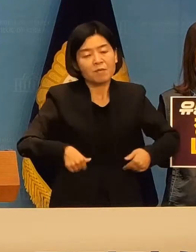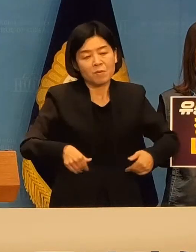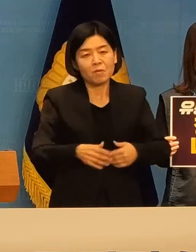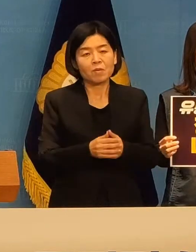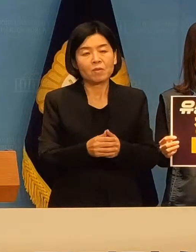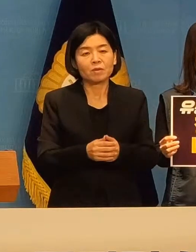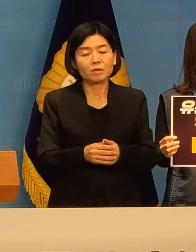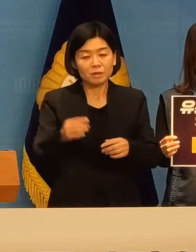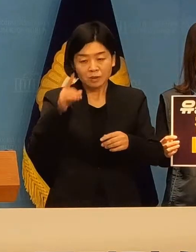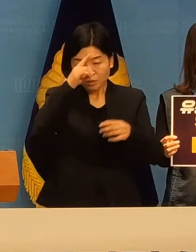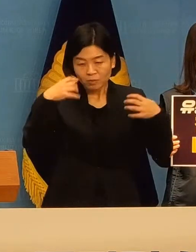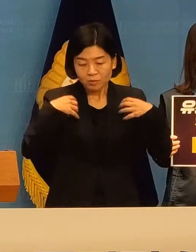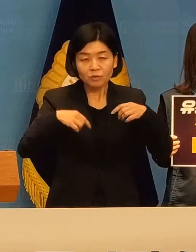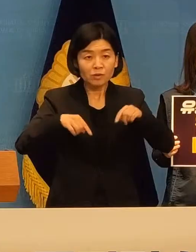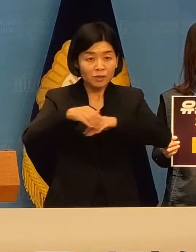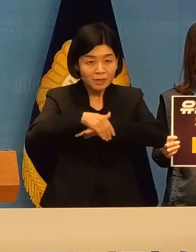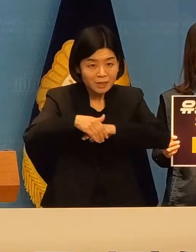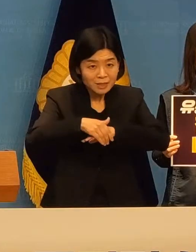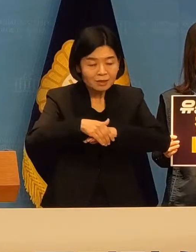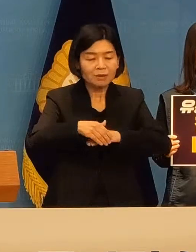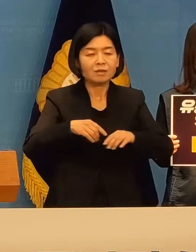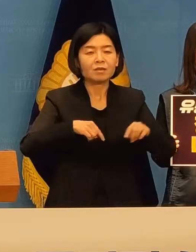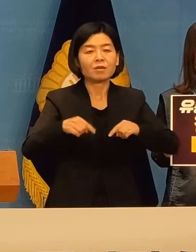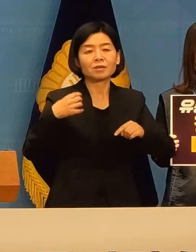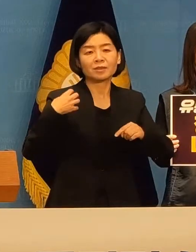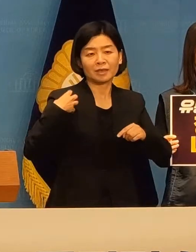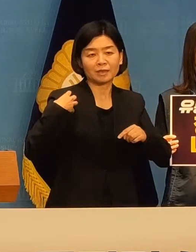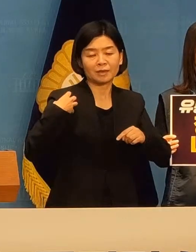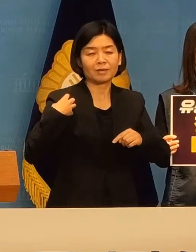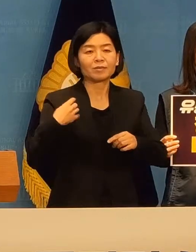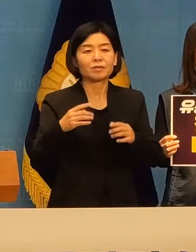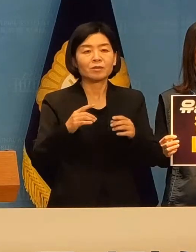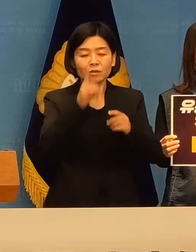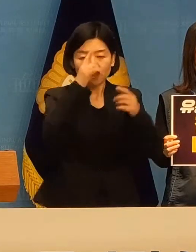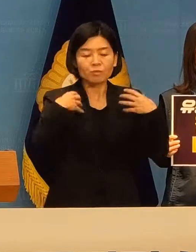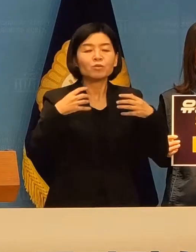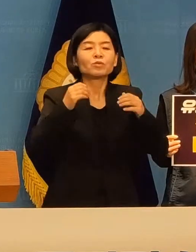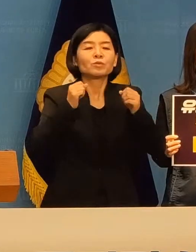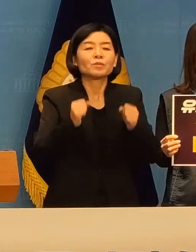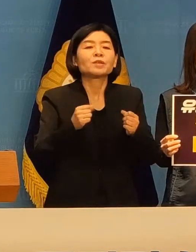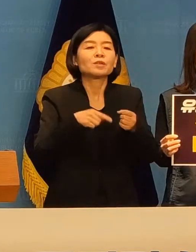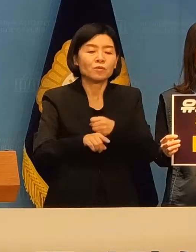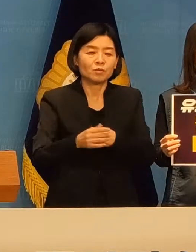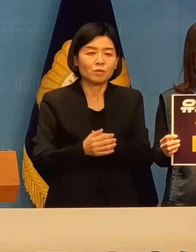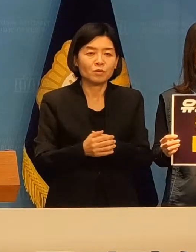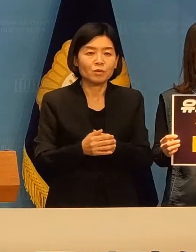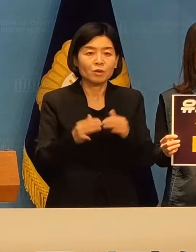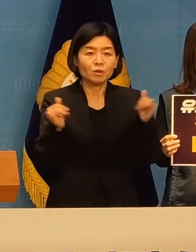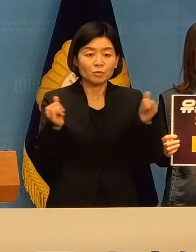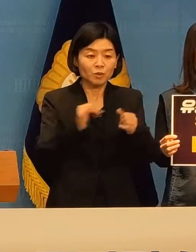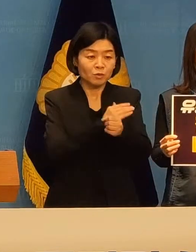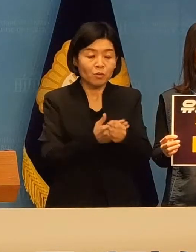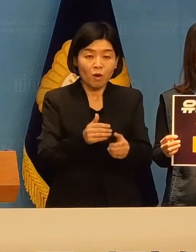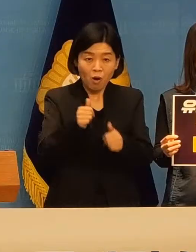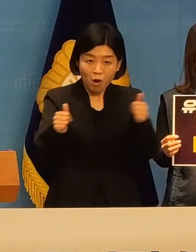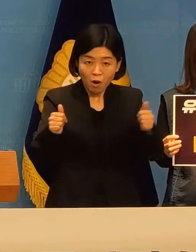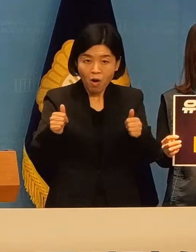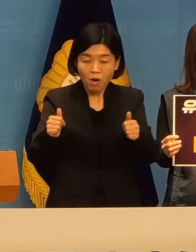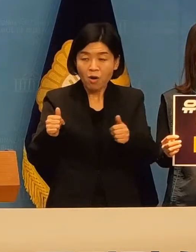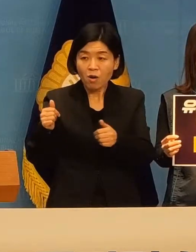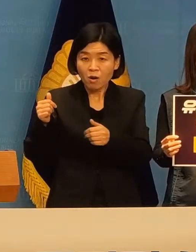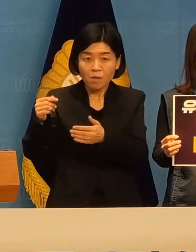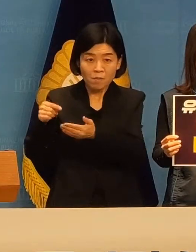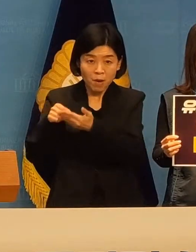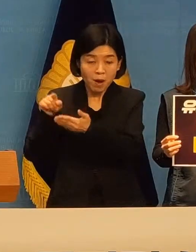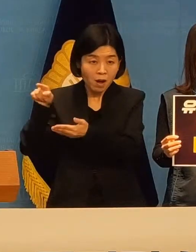정치의 책임이며 정부의 존재 이유일 것입니다. 국민 주권을 내세우는 이재명 정부는 산업